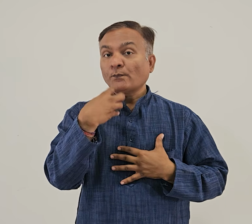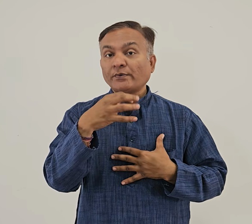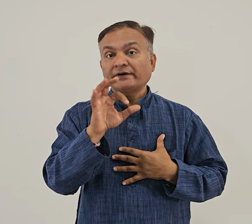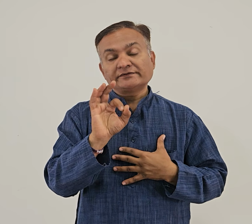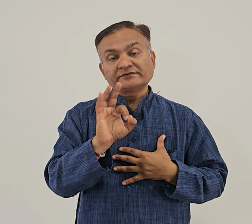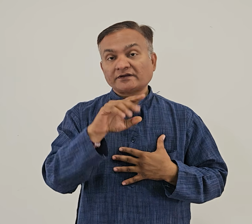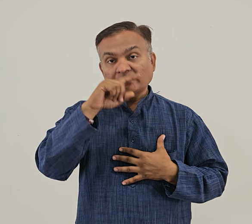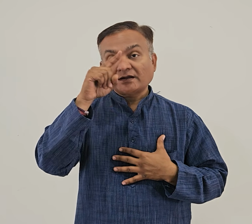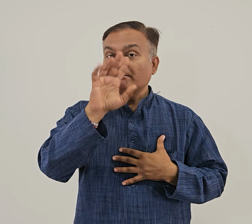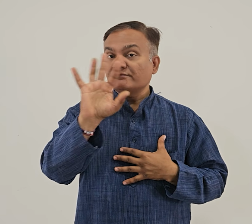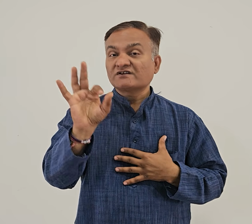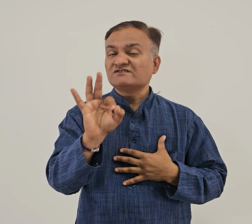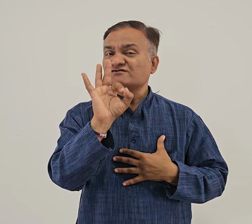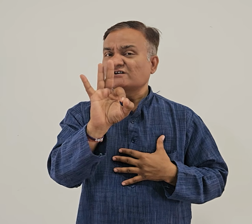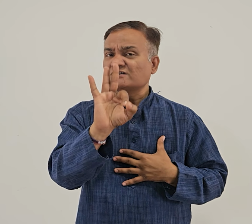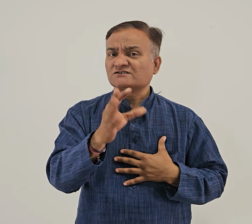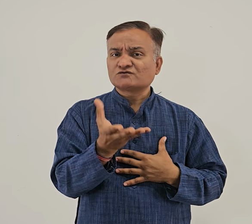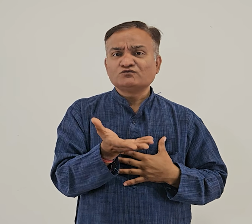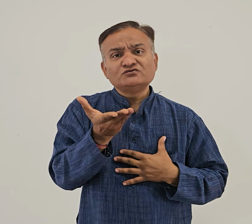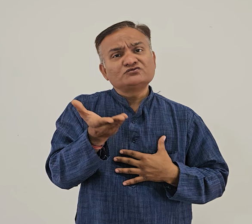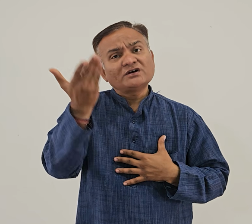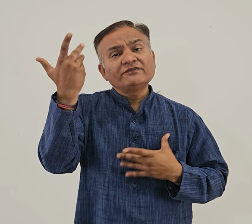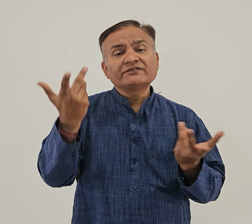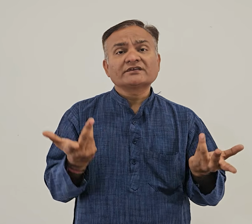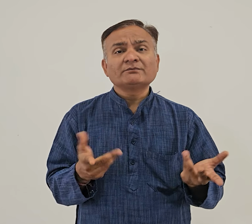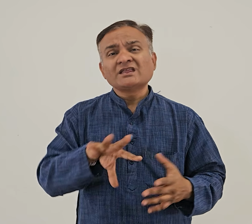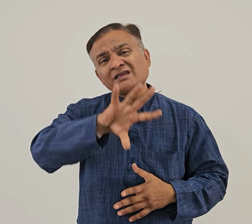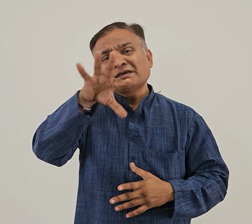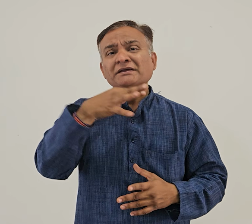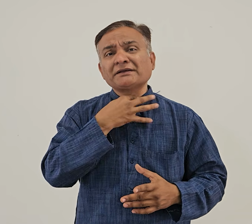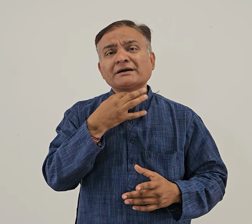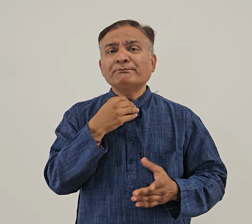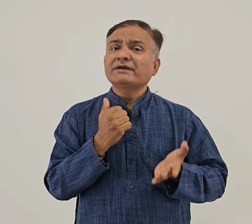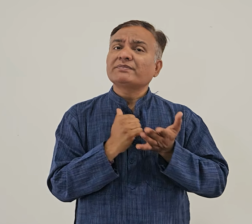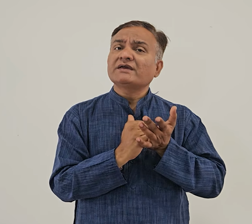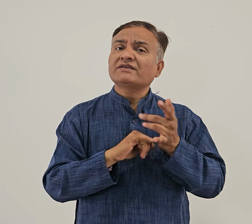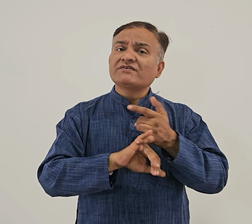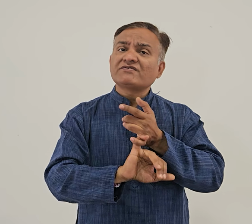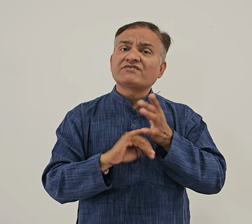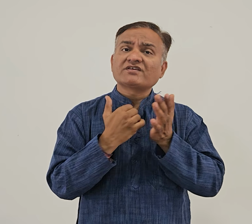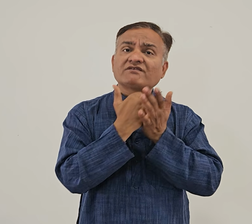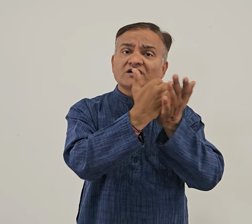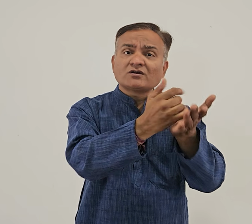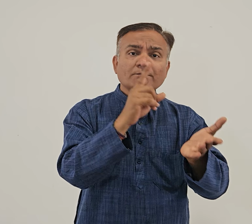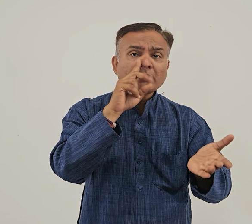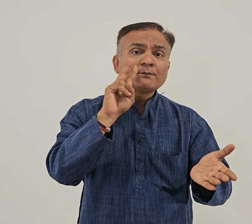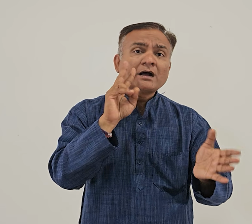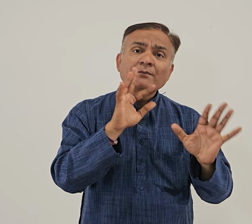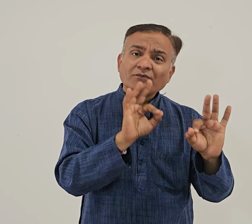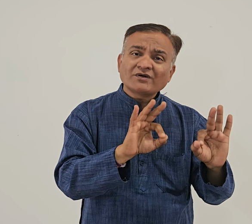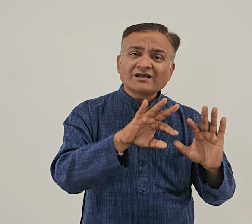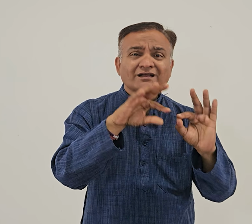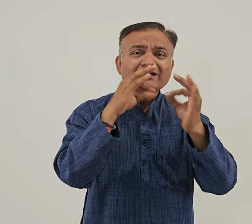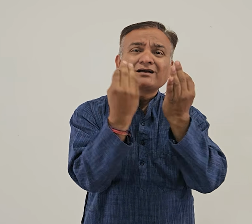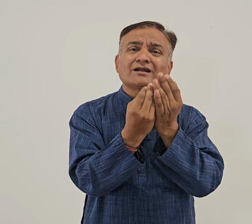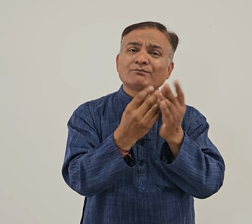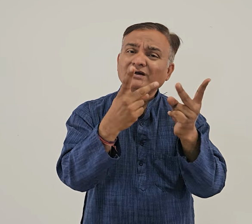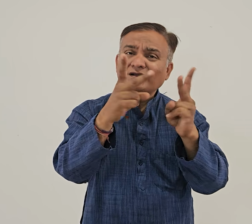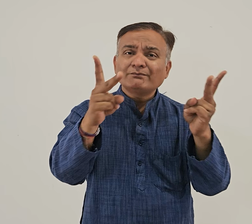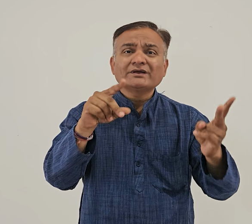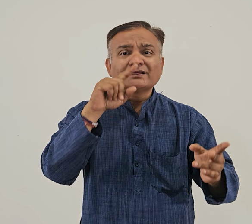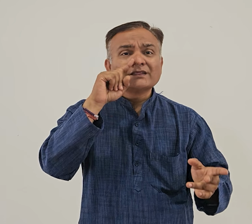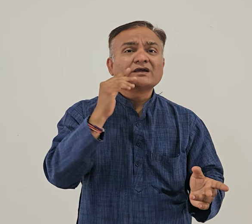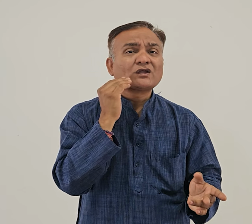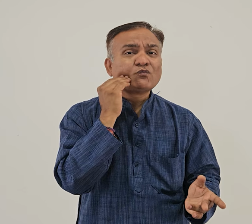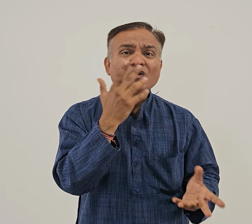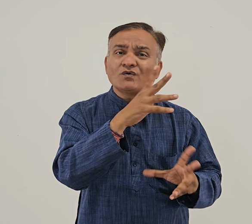બહુ જ ઊંચું આવે. પછી તો જેની પણ સેવા કરે, મા બાપની તો ઊંચામાં ઊંચું છે, પછી ઘરમાં કોઈ પણ હોય, આપણી દીકરી વહુ કે